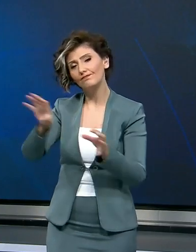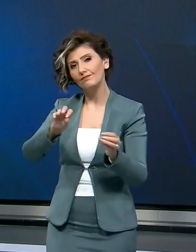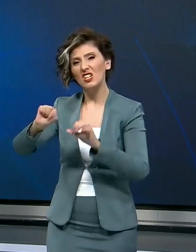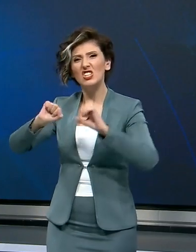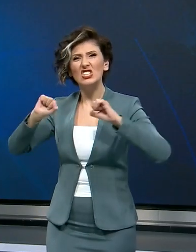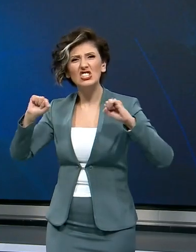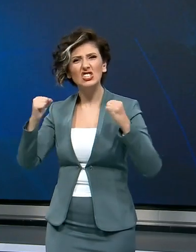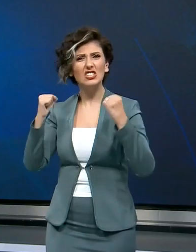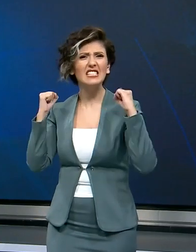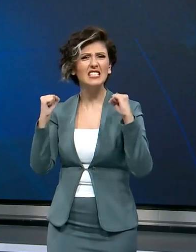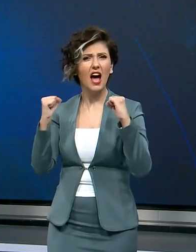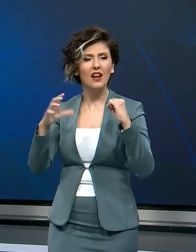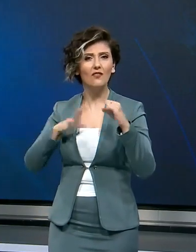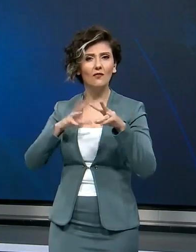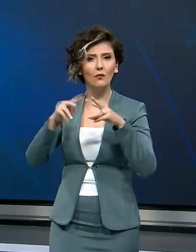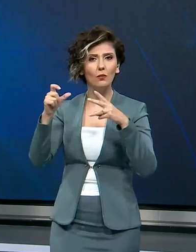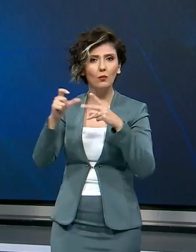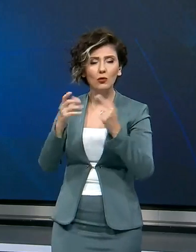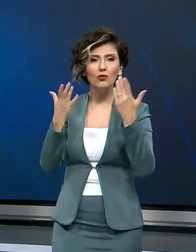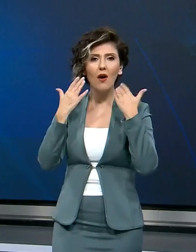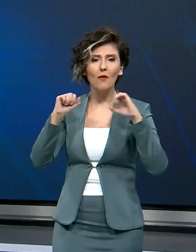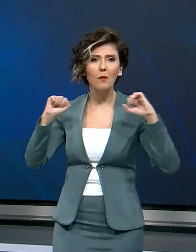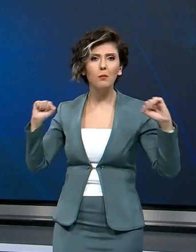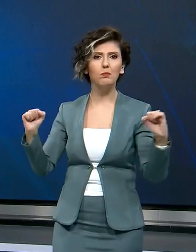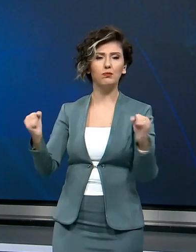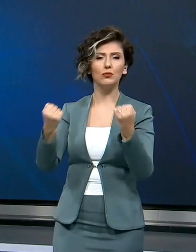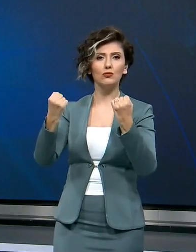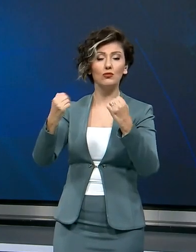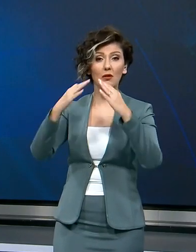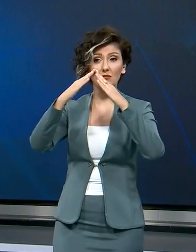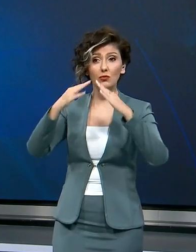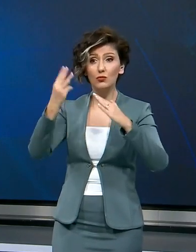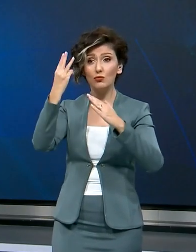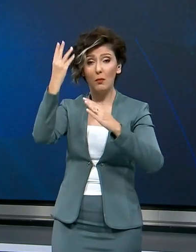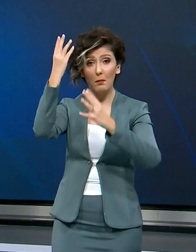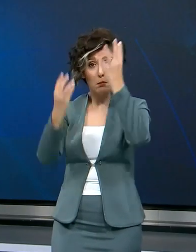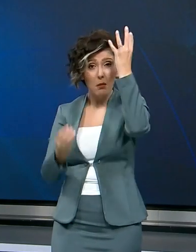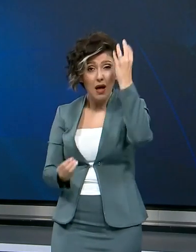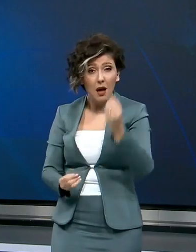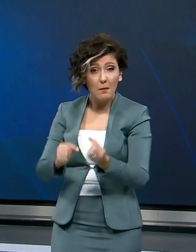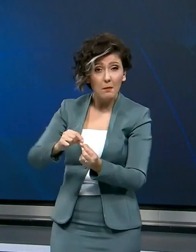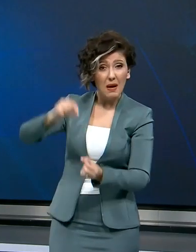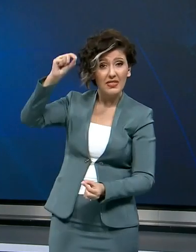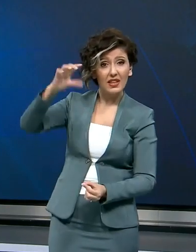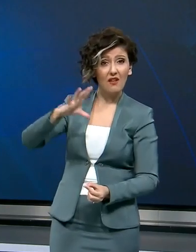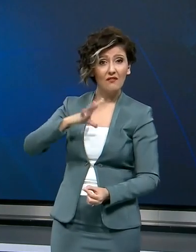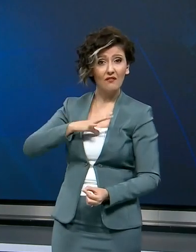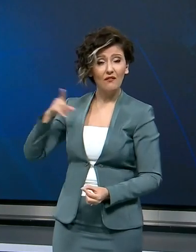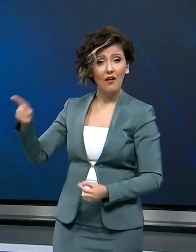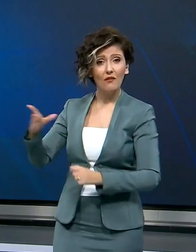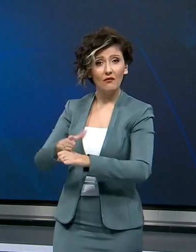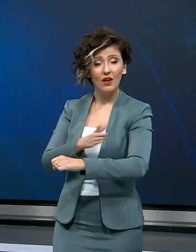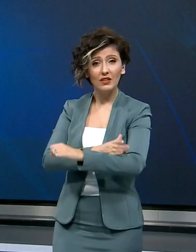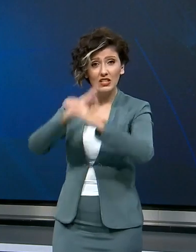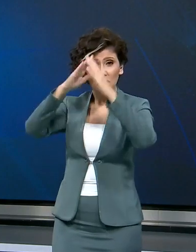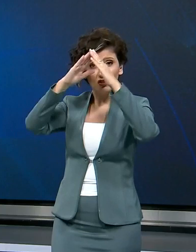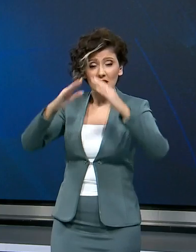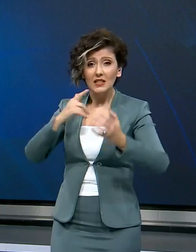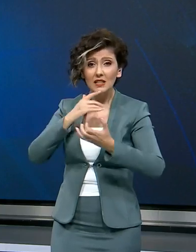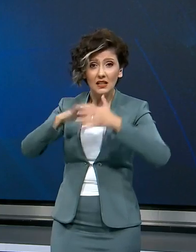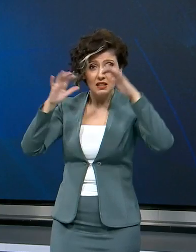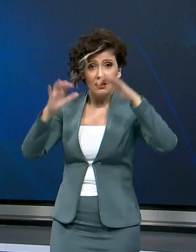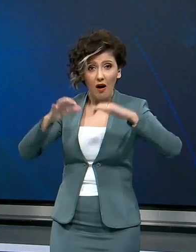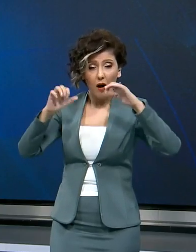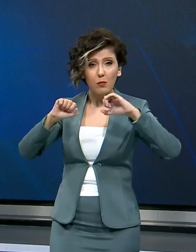Kışın sert geçtiği Muş'ta da hava buz kesti. Çatılarda boyu 3 metreye varan buz sarkıtları oluştu. Vatandaşlar çatılardaki kar ve